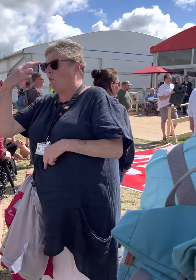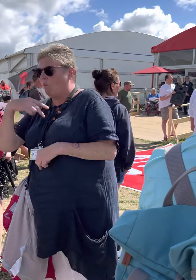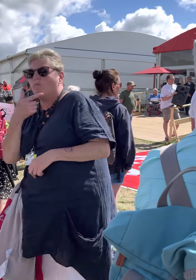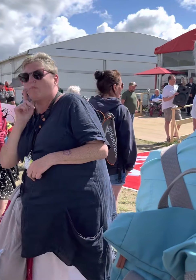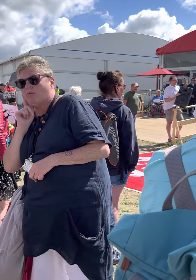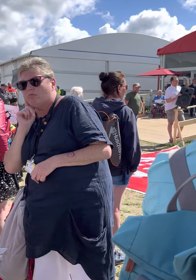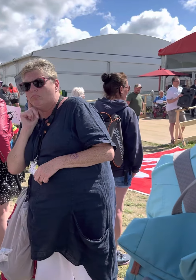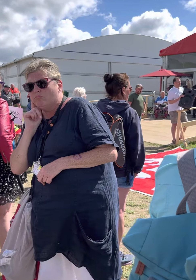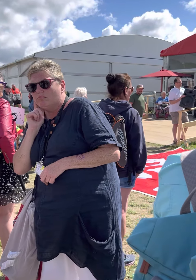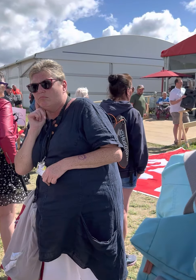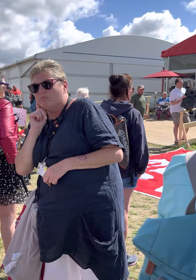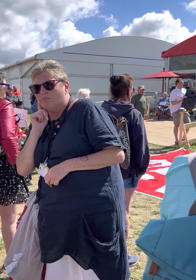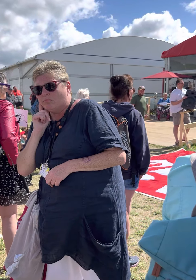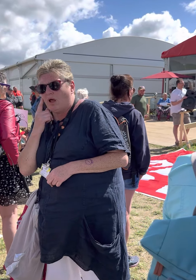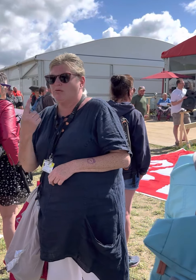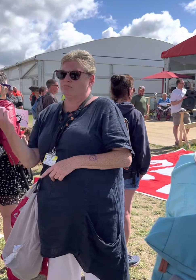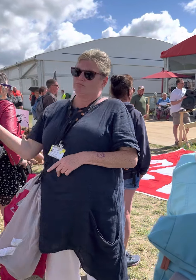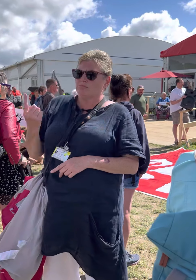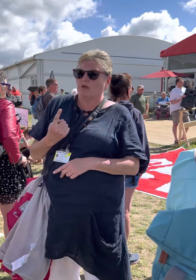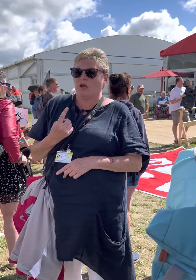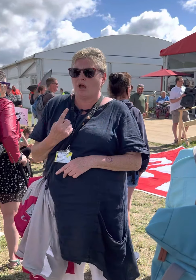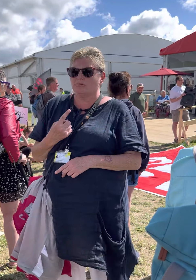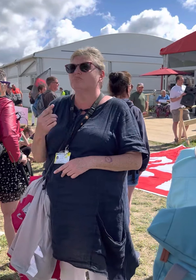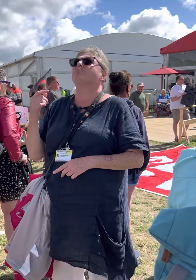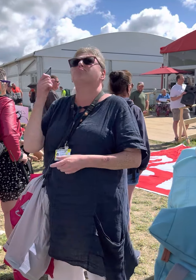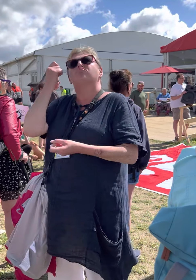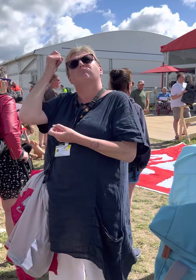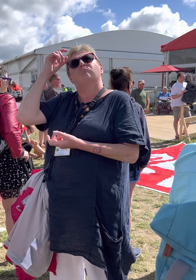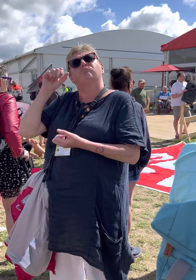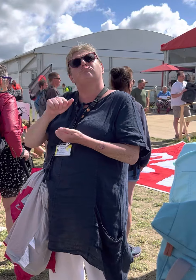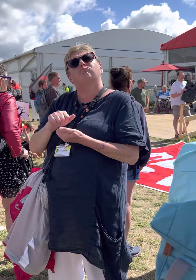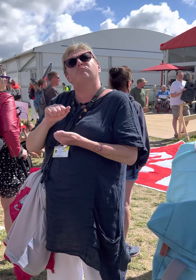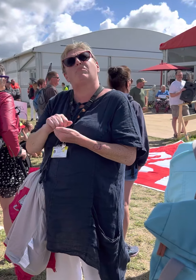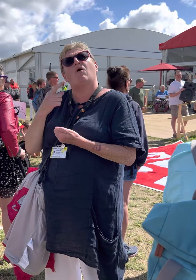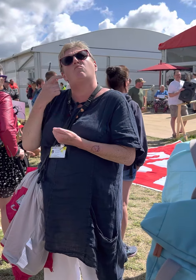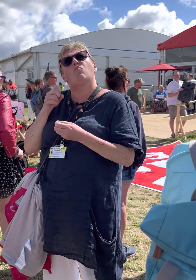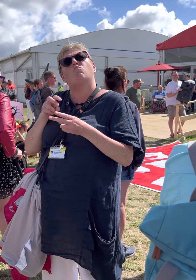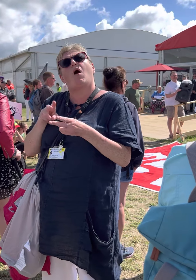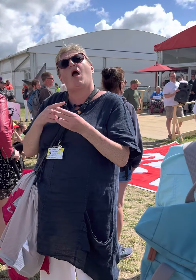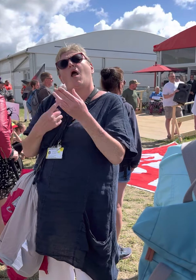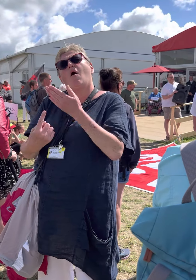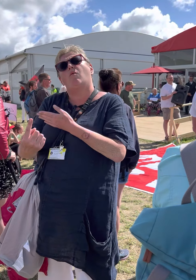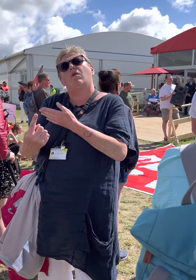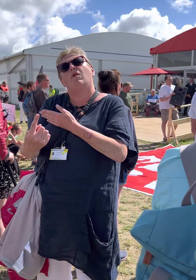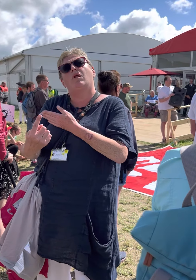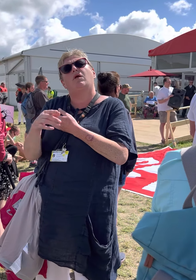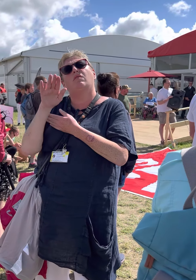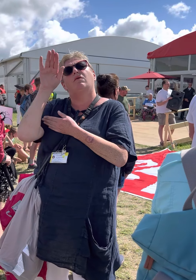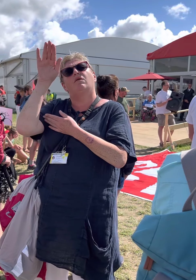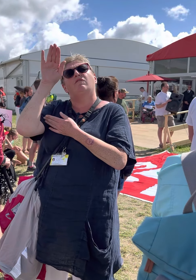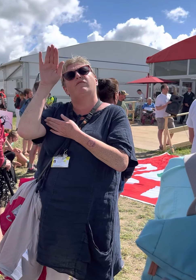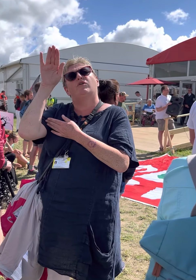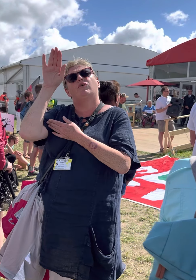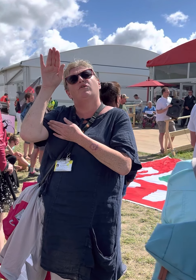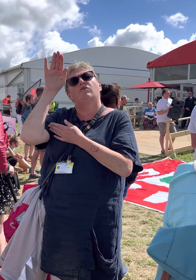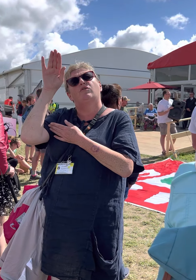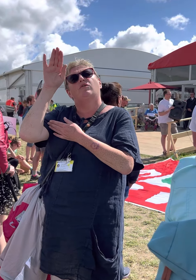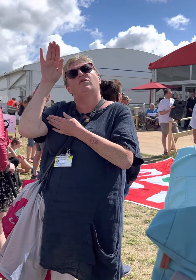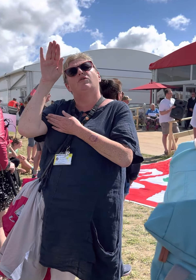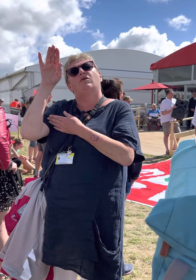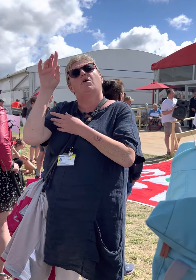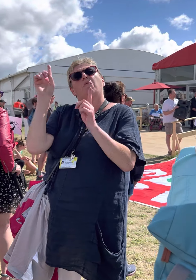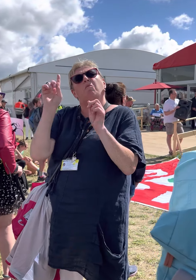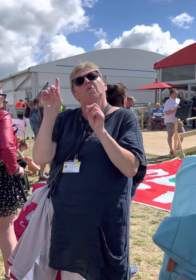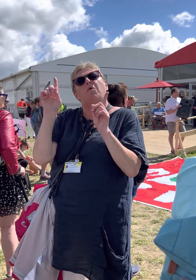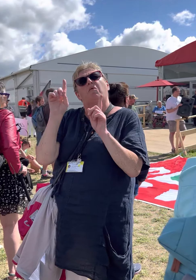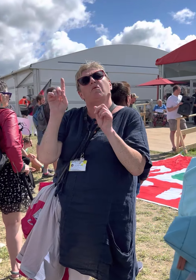bobl, ac wedi dod i gasgliad mae un ffordd yn unig ymlaen sydd, a